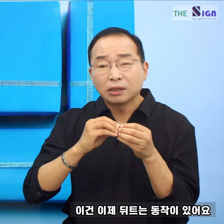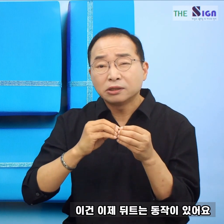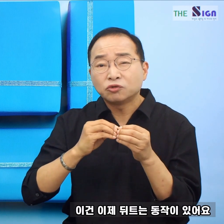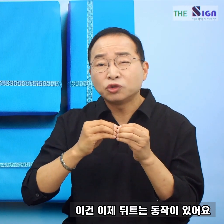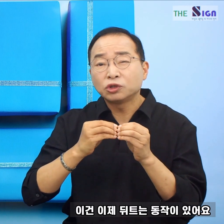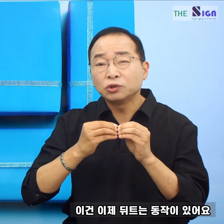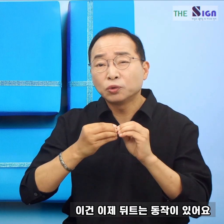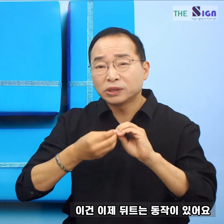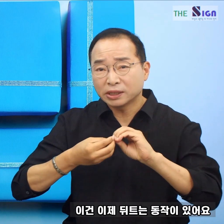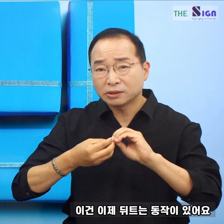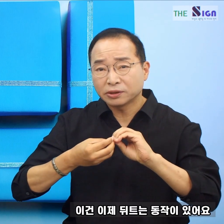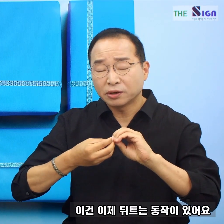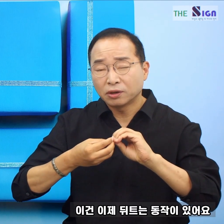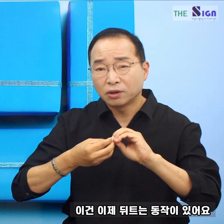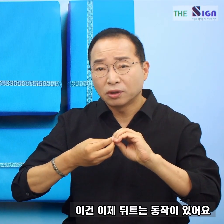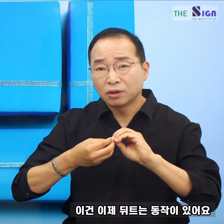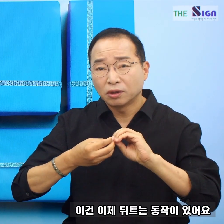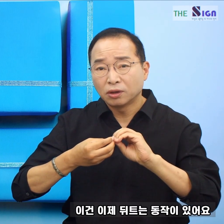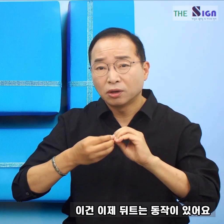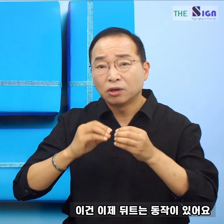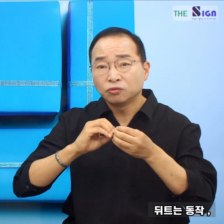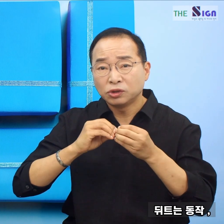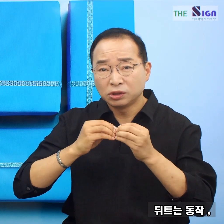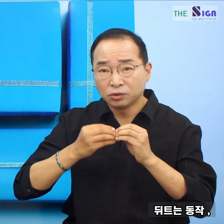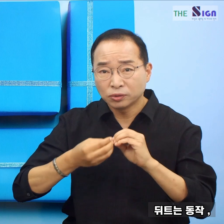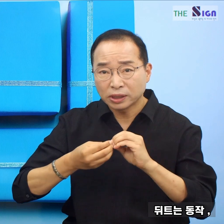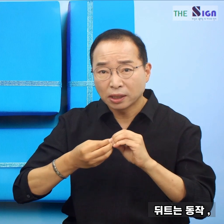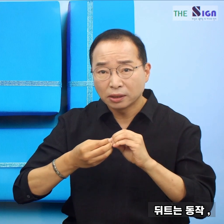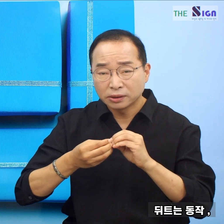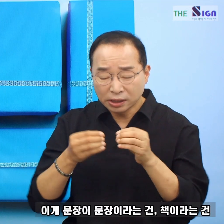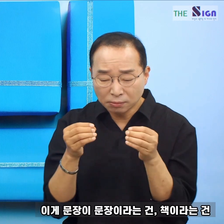이제 뒤트는 동작이 있어요. 뒤트는 동작. 자, 이게